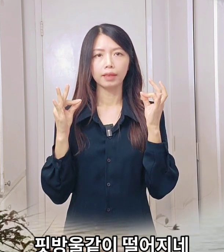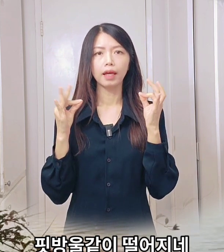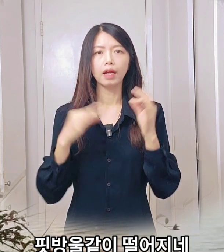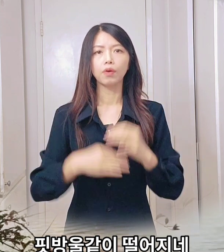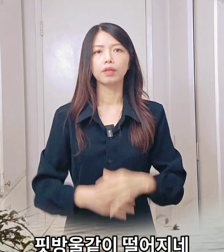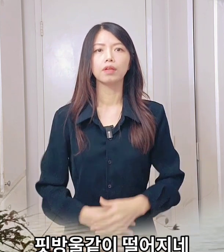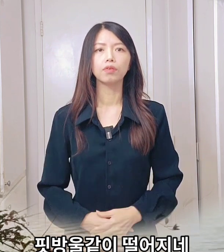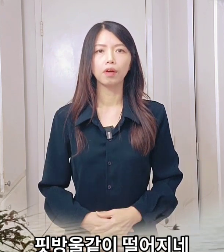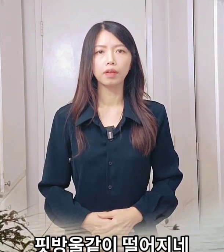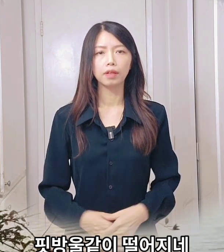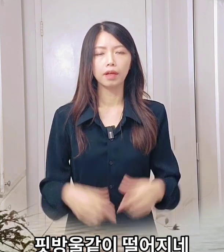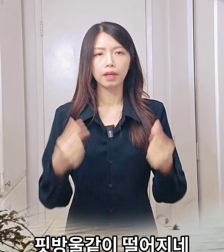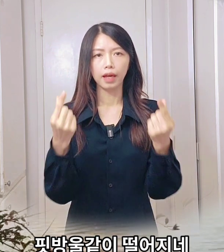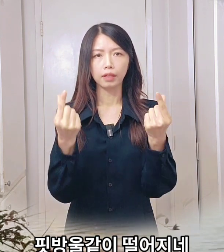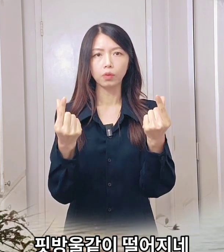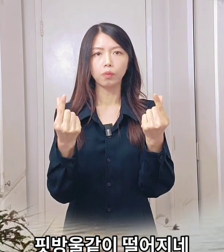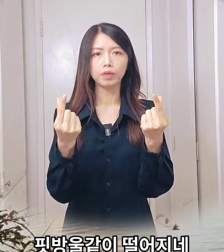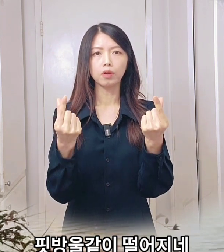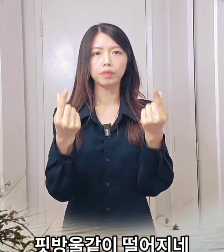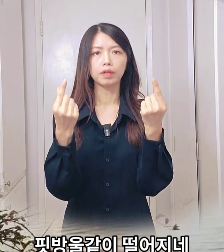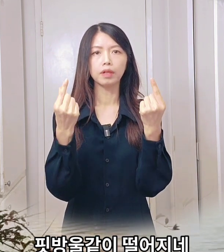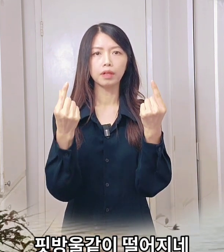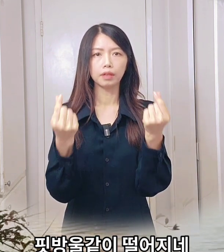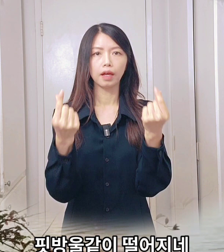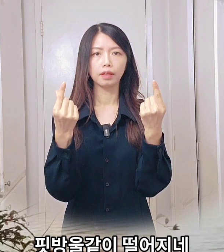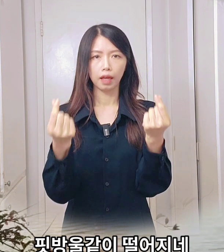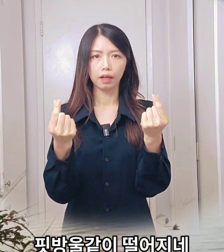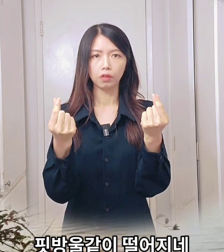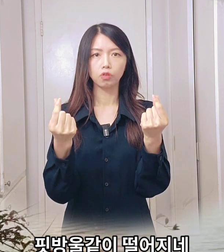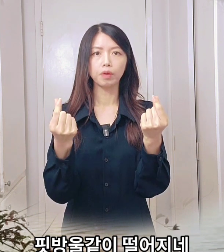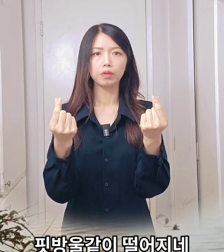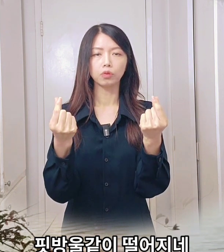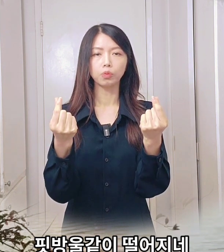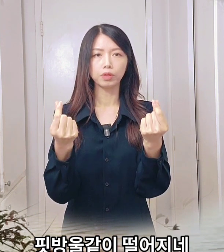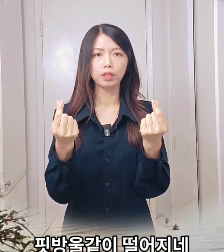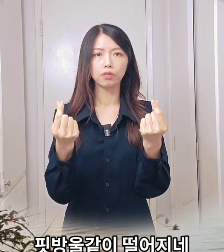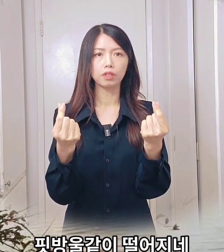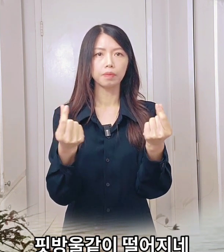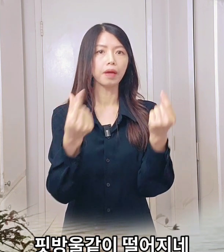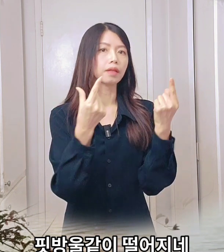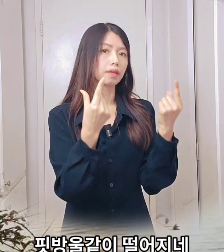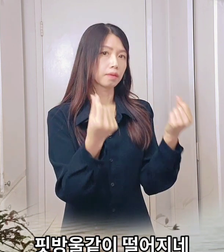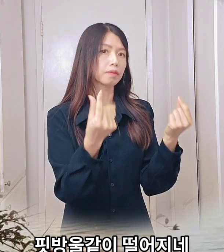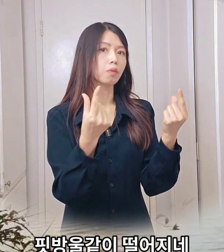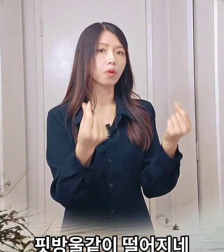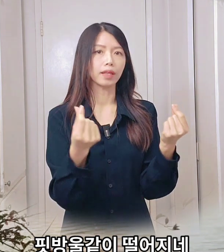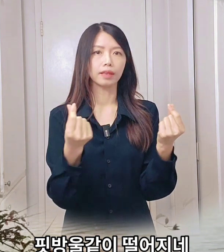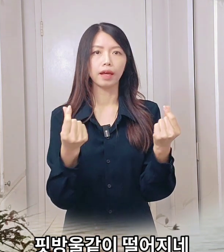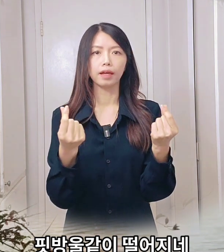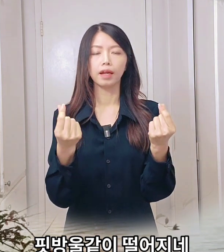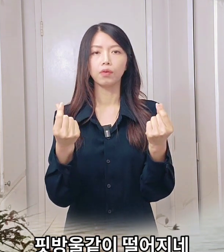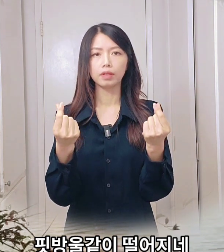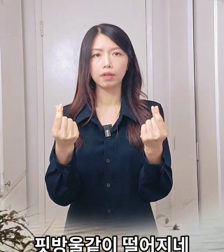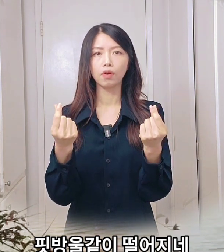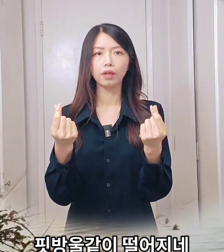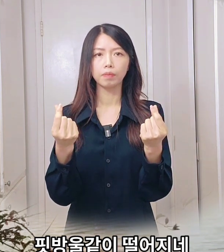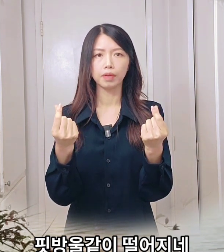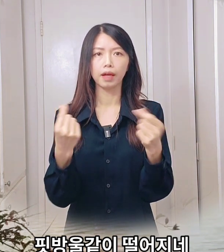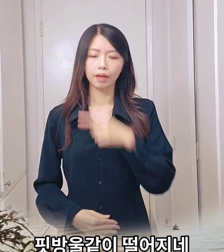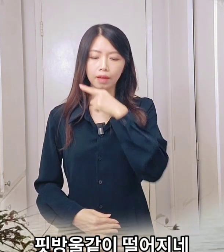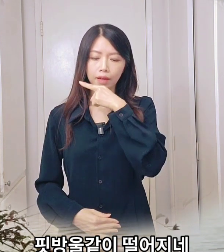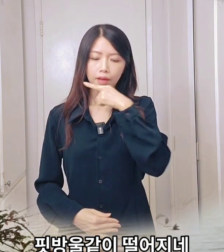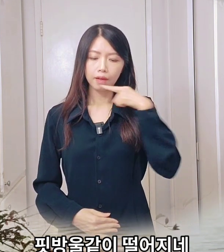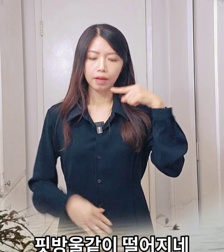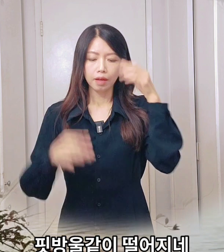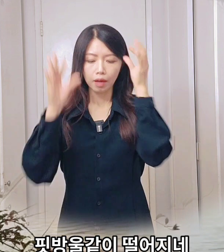뭐뭐 같다라고 하는 대수어는 양손 엄지검지를 탁탁 2번 정도 부딪혀 주시면 뭐뭐 같다라고 하는 대수어가